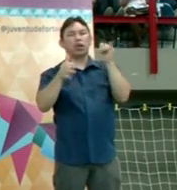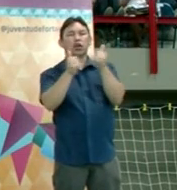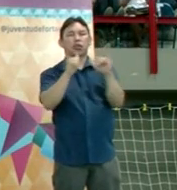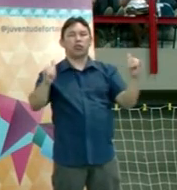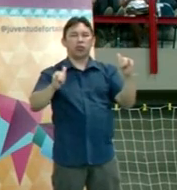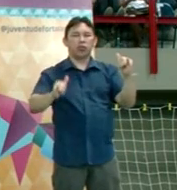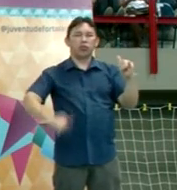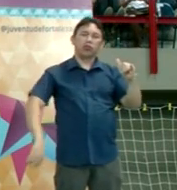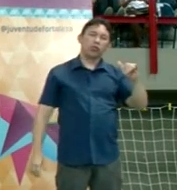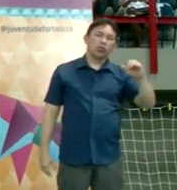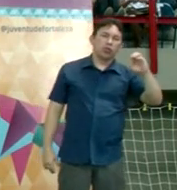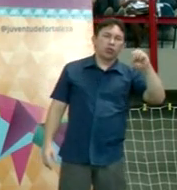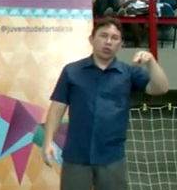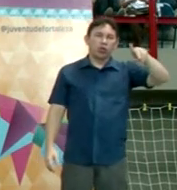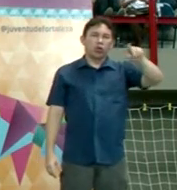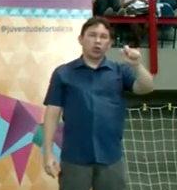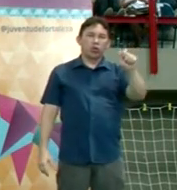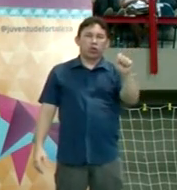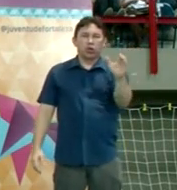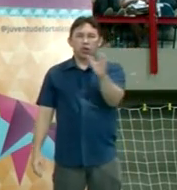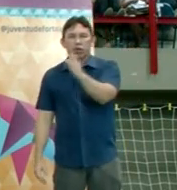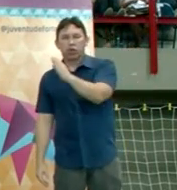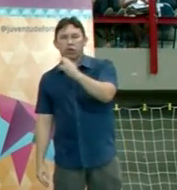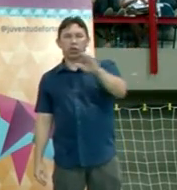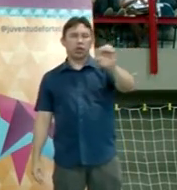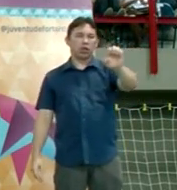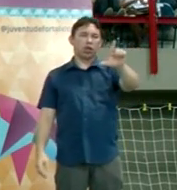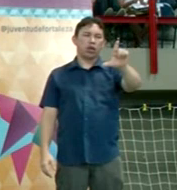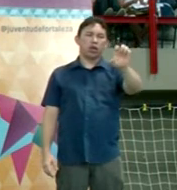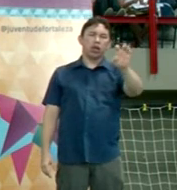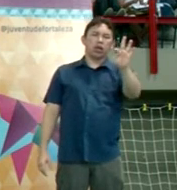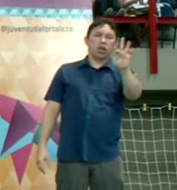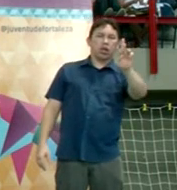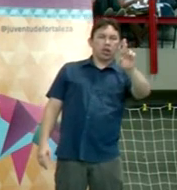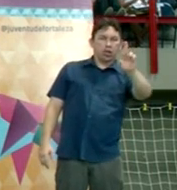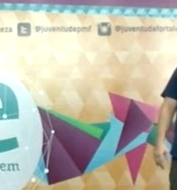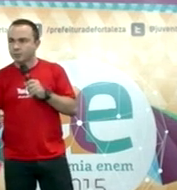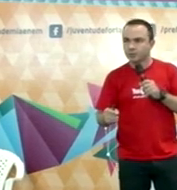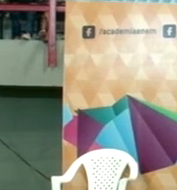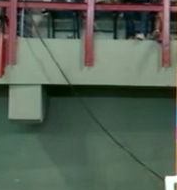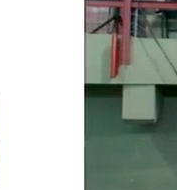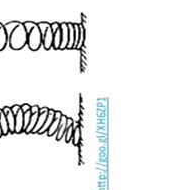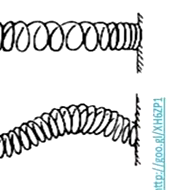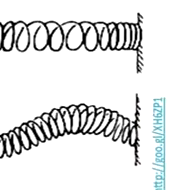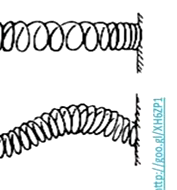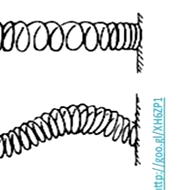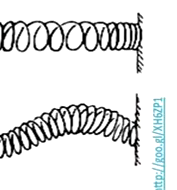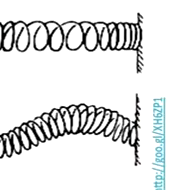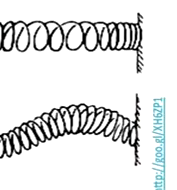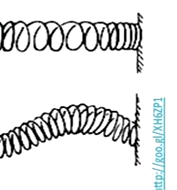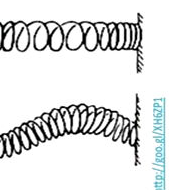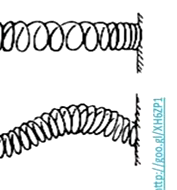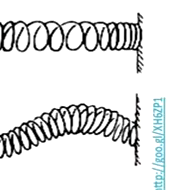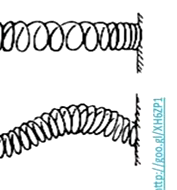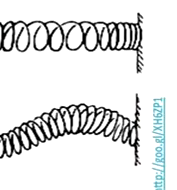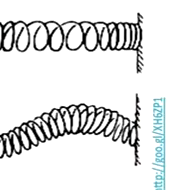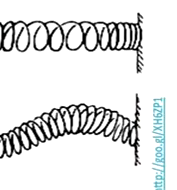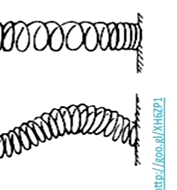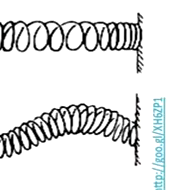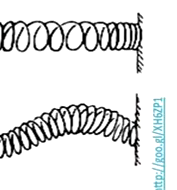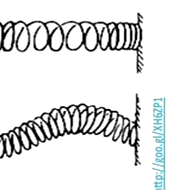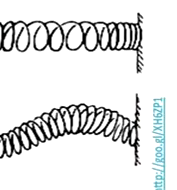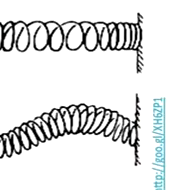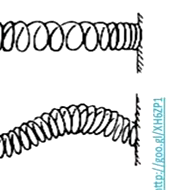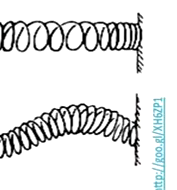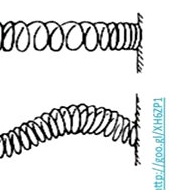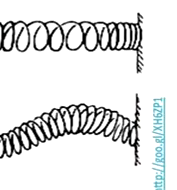sempre de chamar a atenção, e vamos tomar cuidado com essa história da linguagem de casa que vai à prova. Tudo bem? Bom,